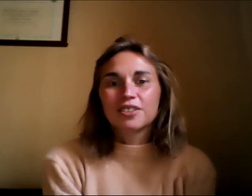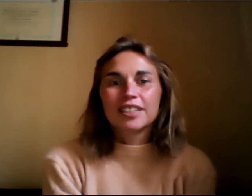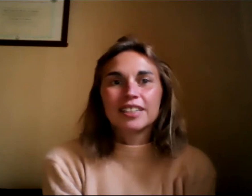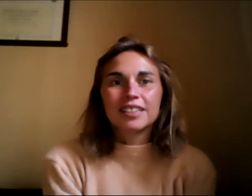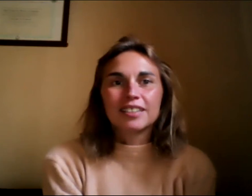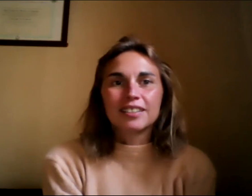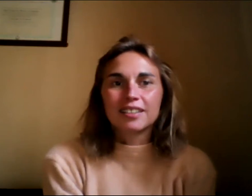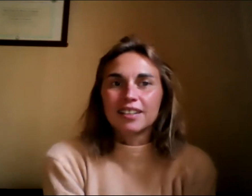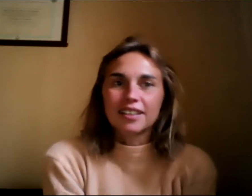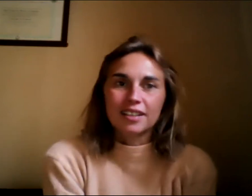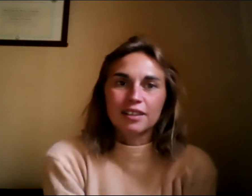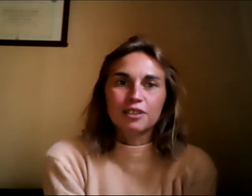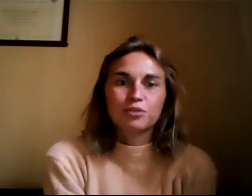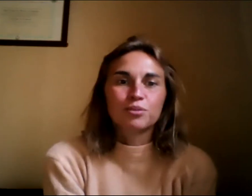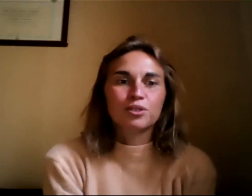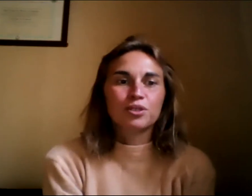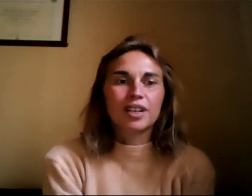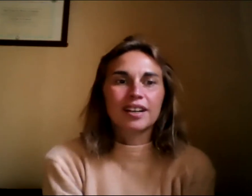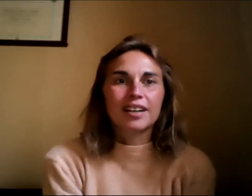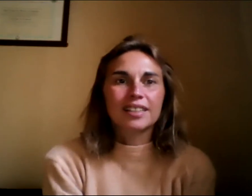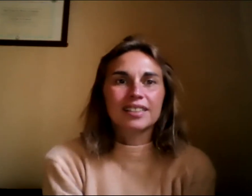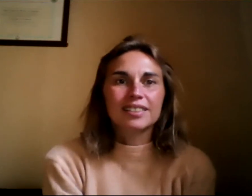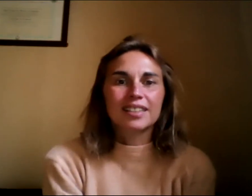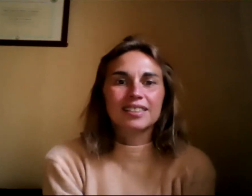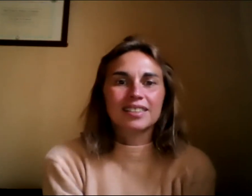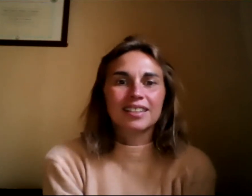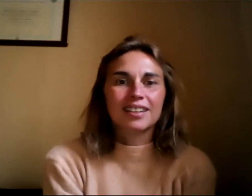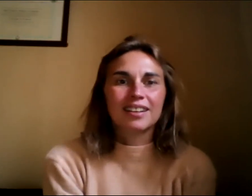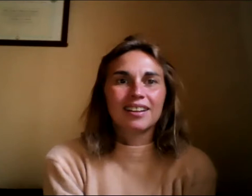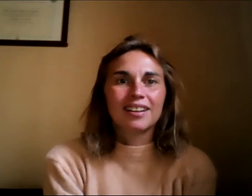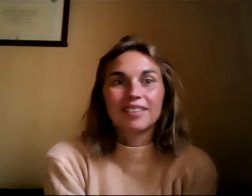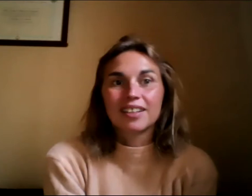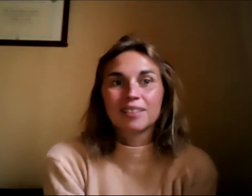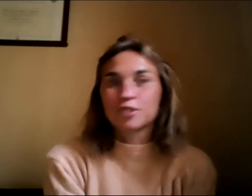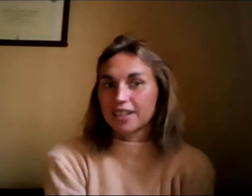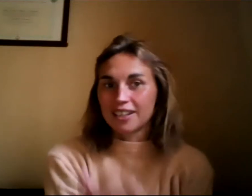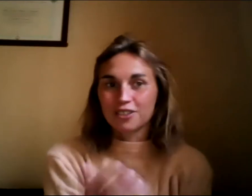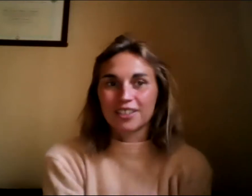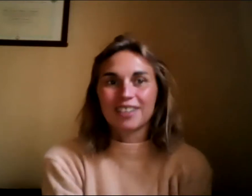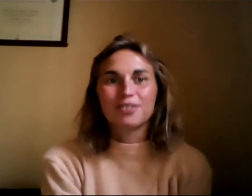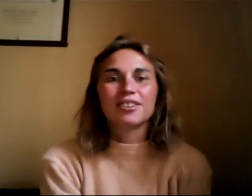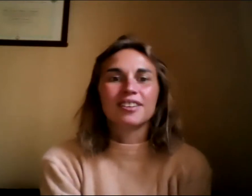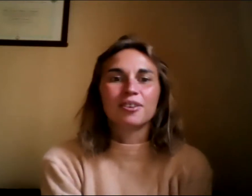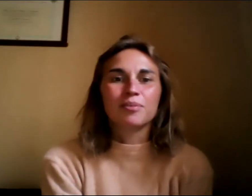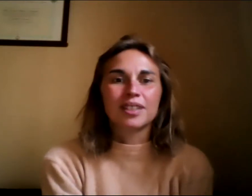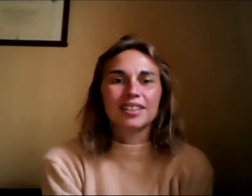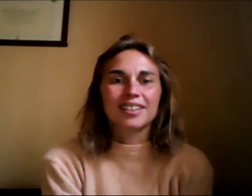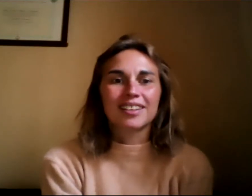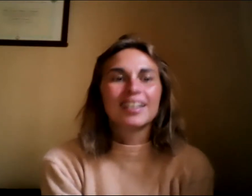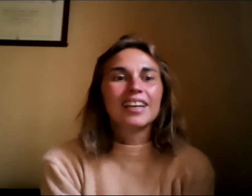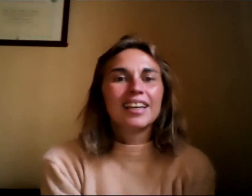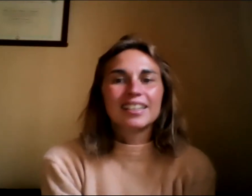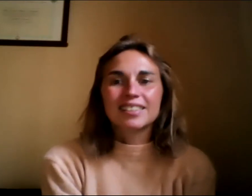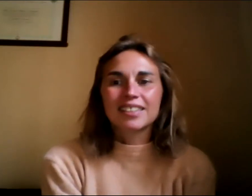seminario. Y nada, agradeceros un montón a Teresa y a Esther vuestra generosidad, ¿no?, en